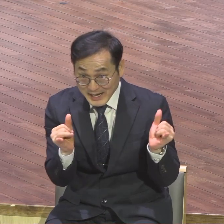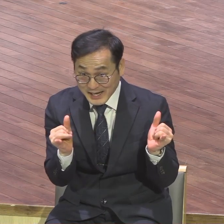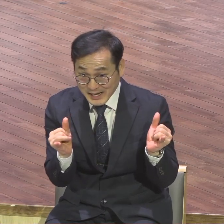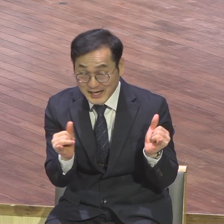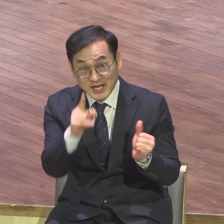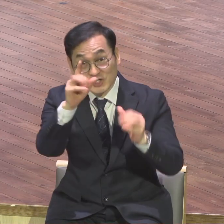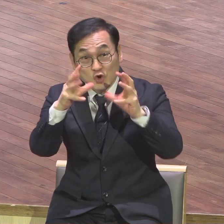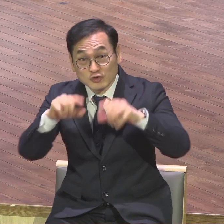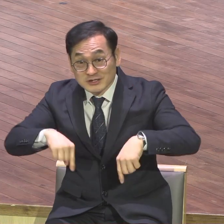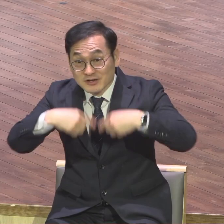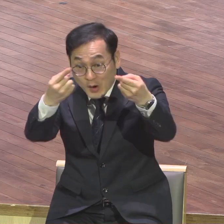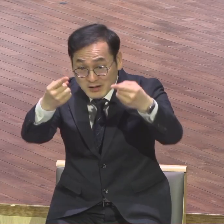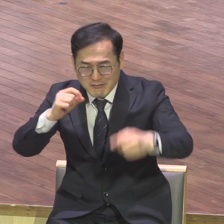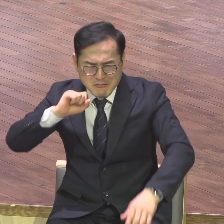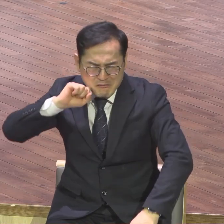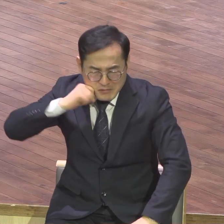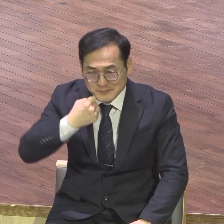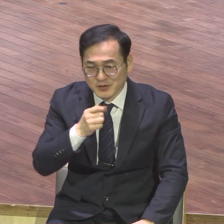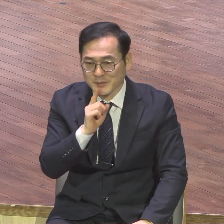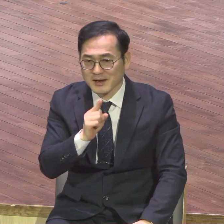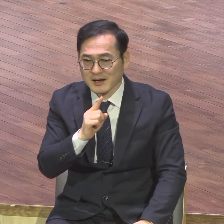낙타가 바늘 기대라고 되게 어렵다.